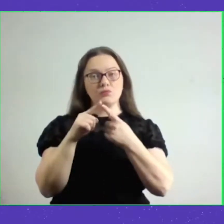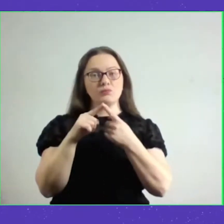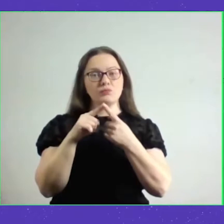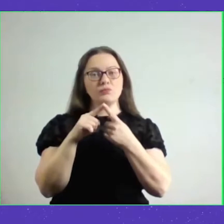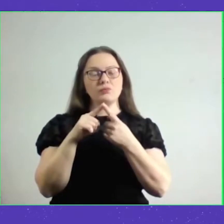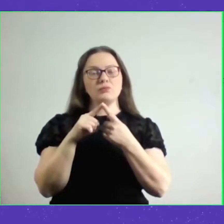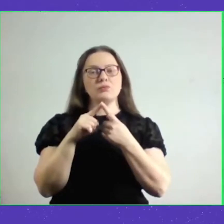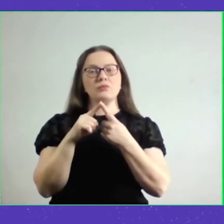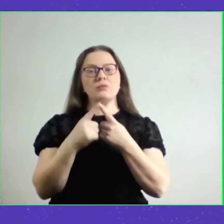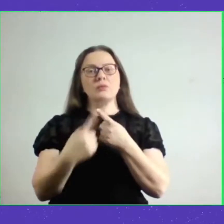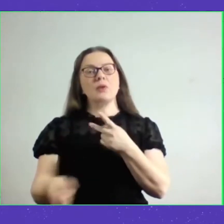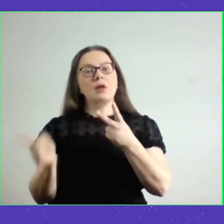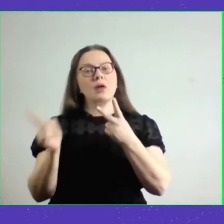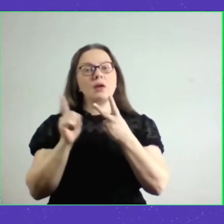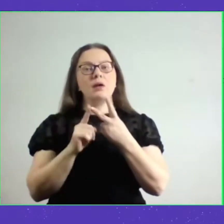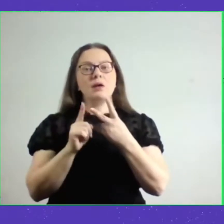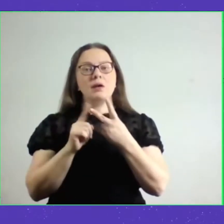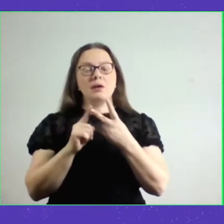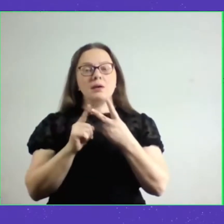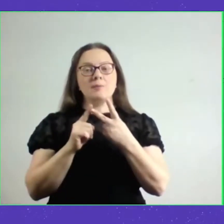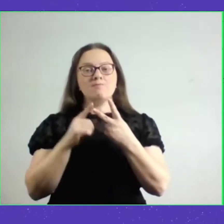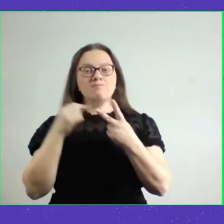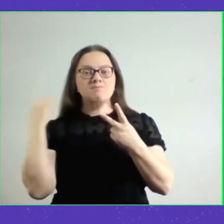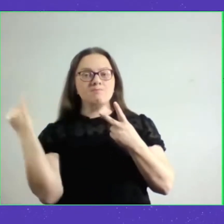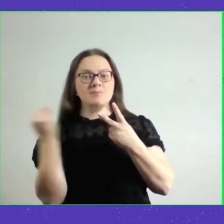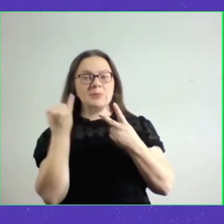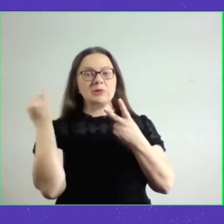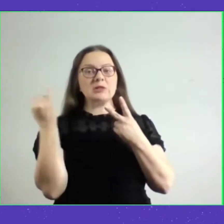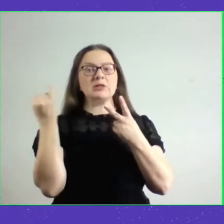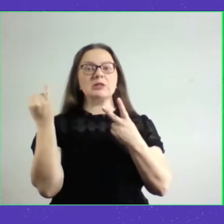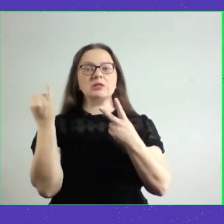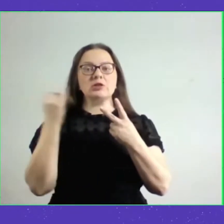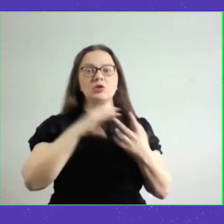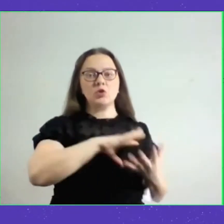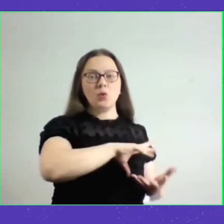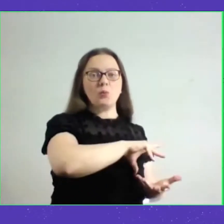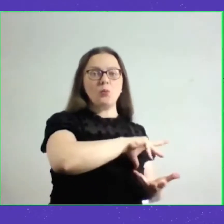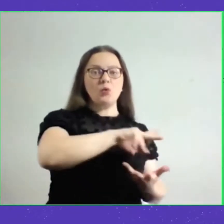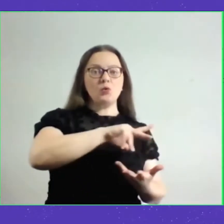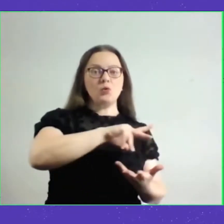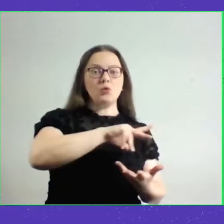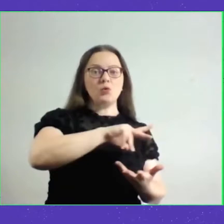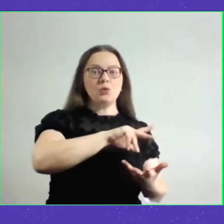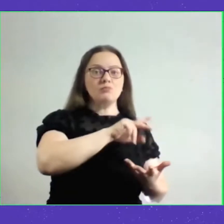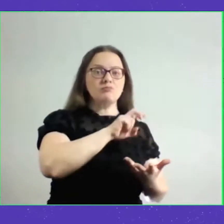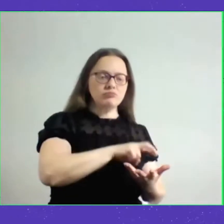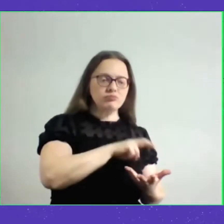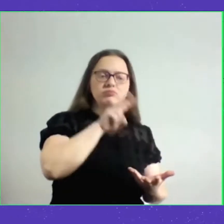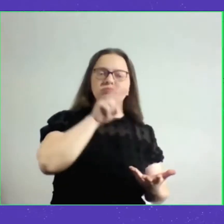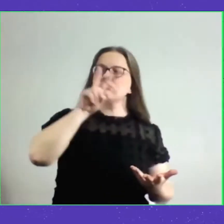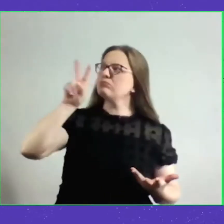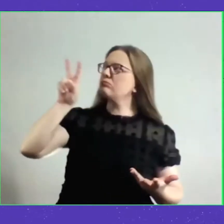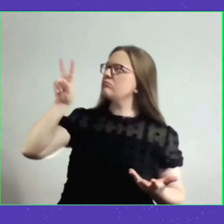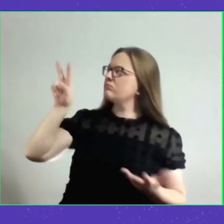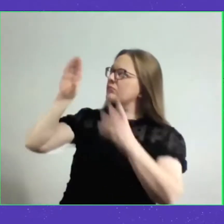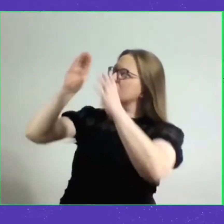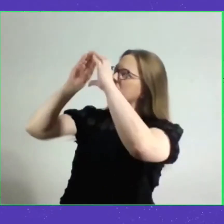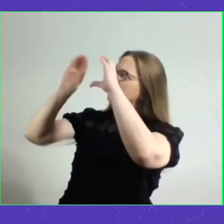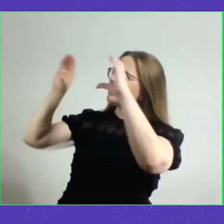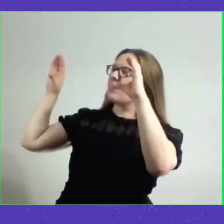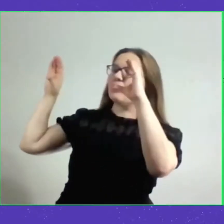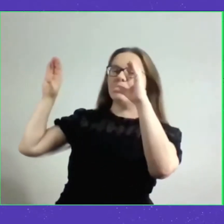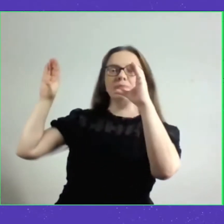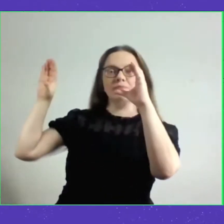também mostraram a importância de nós sermos transferidos para o alto, também a vitória do